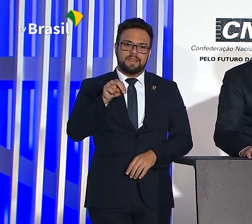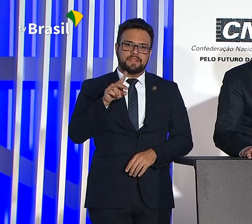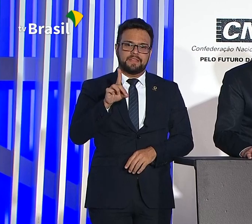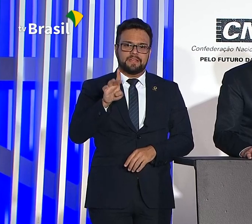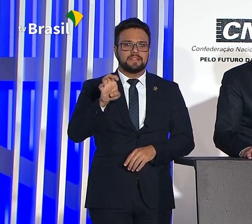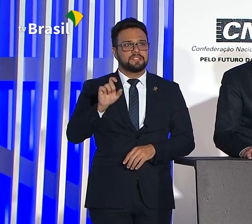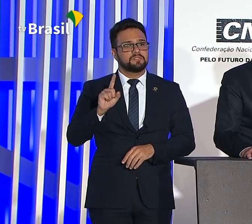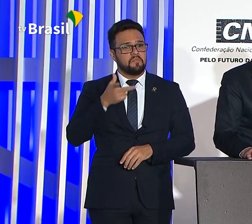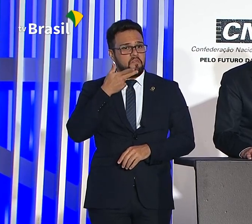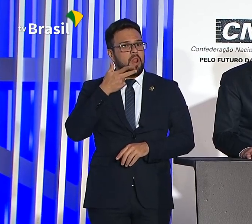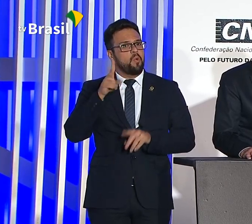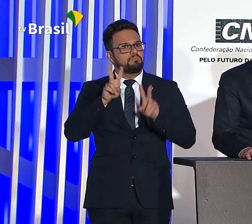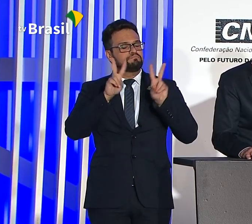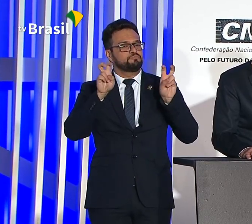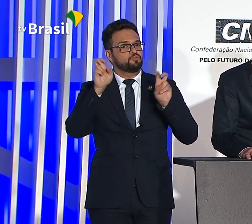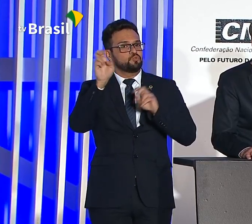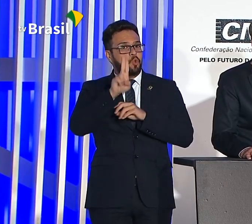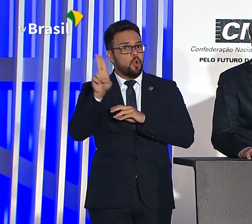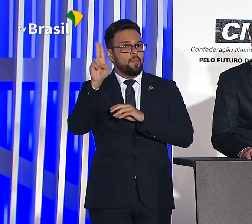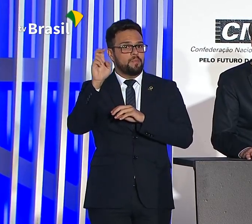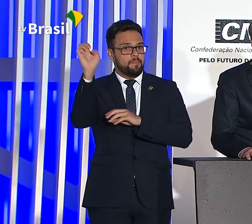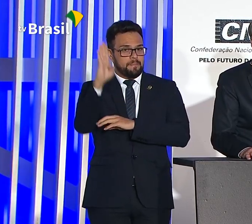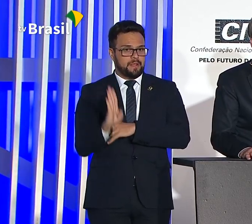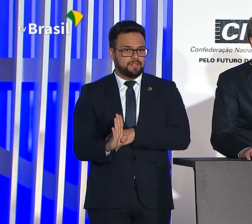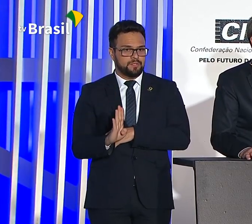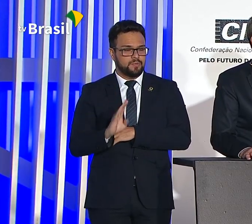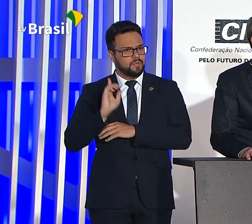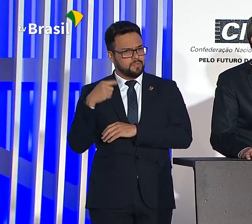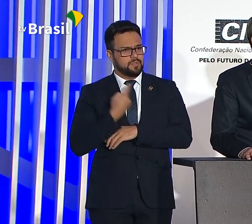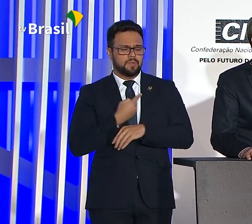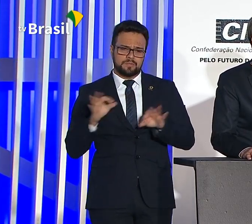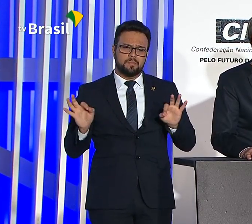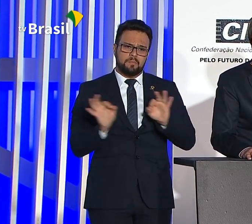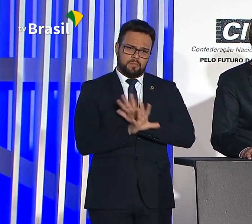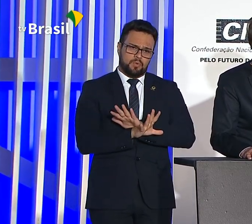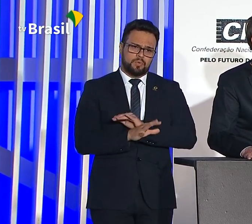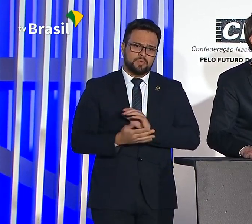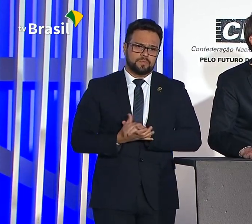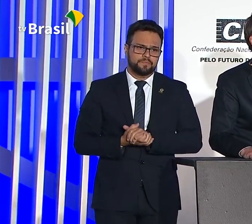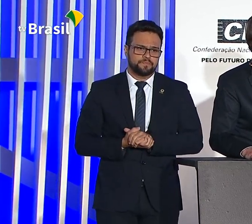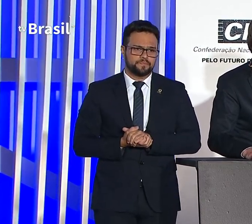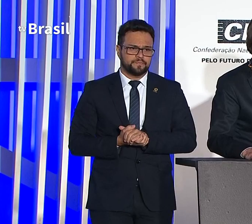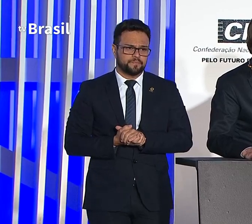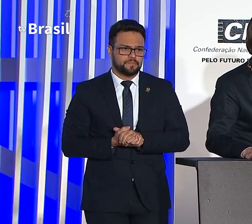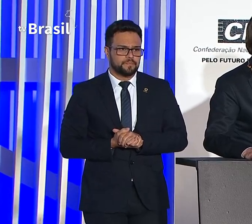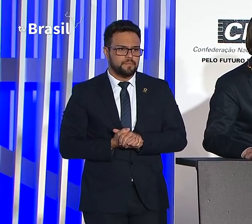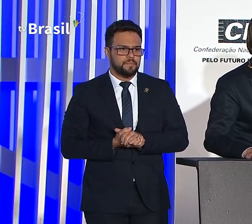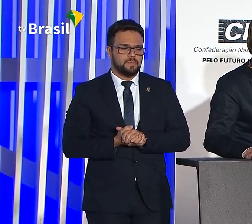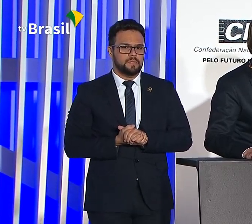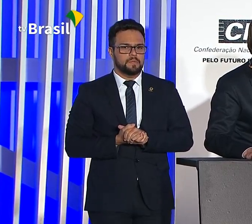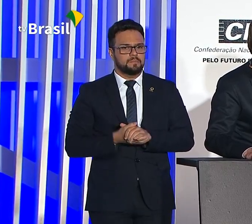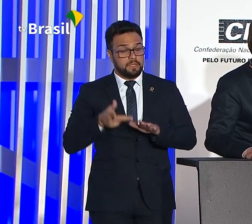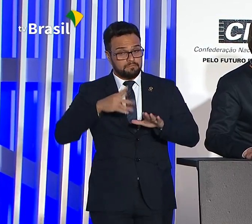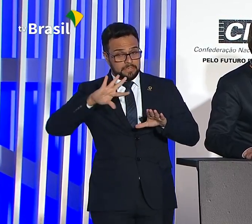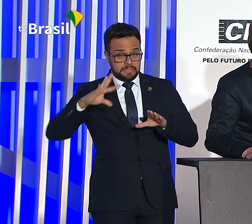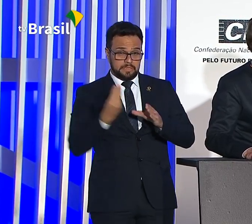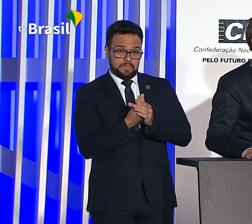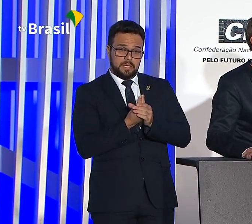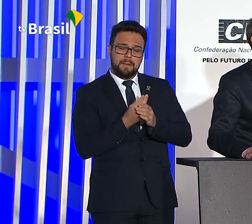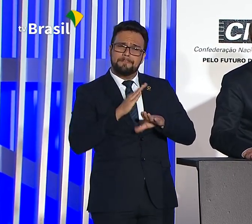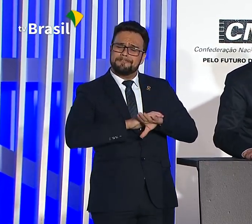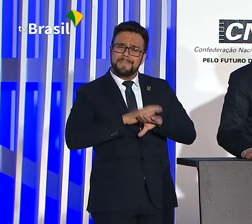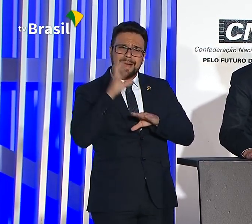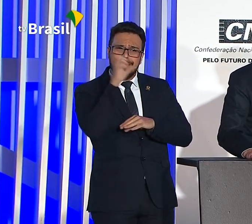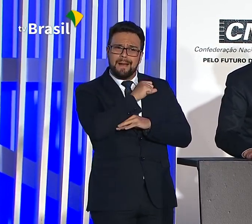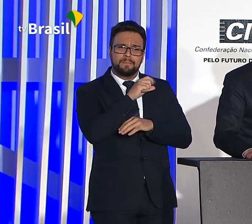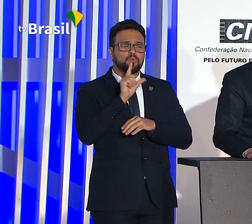e estamos prontos a implementar mais a possível o nosso